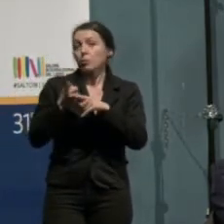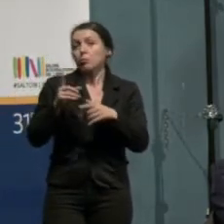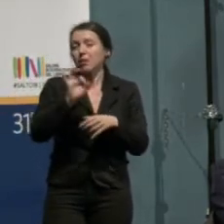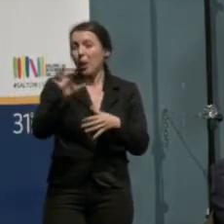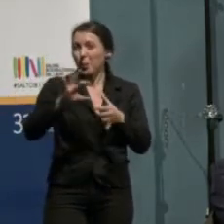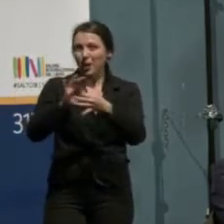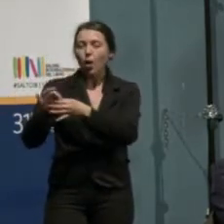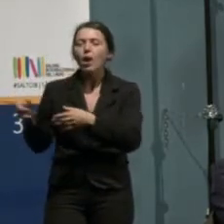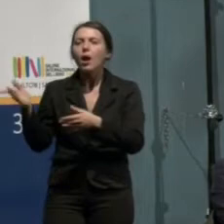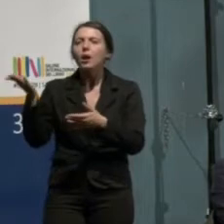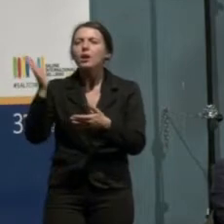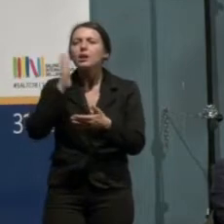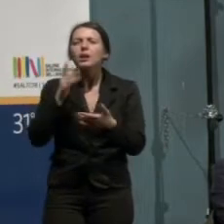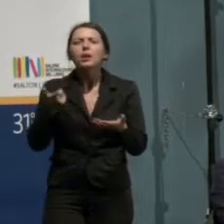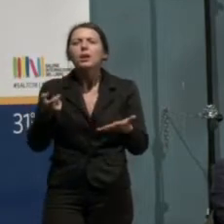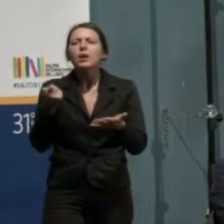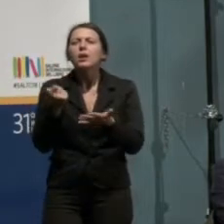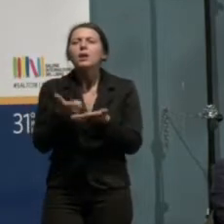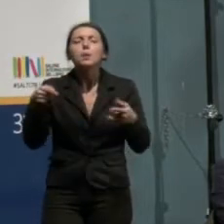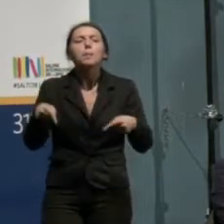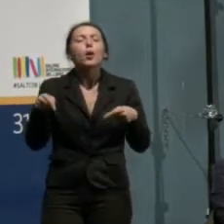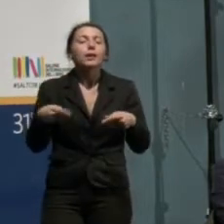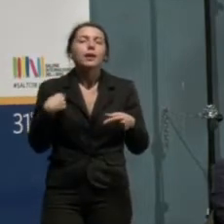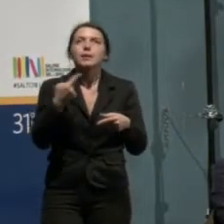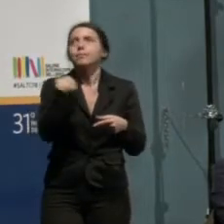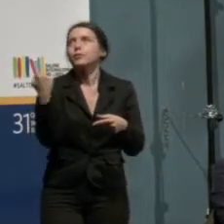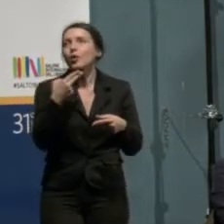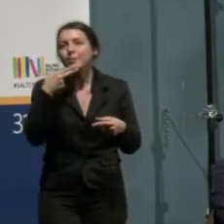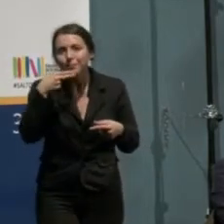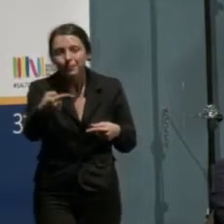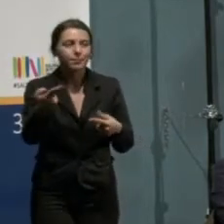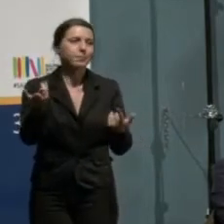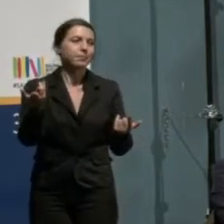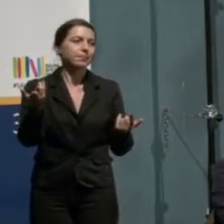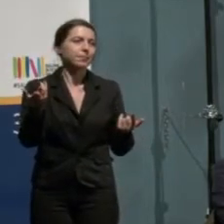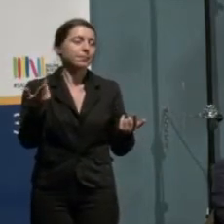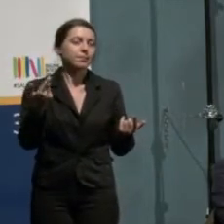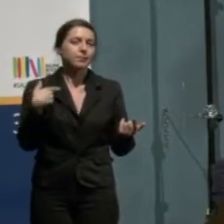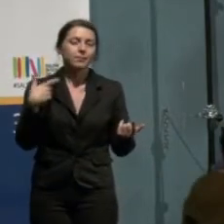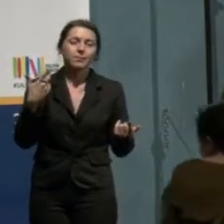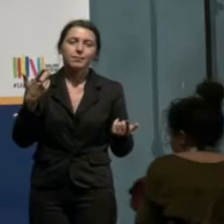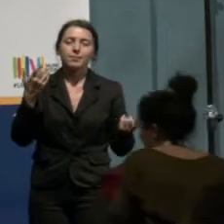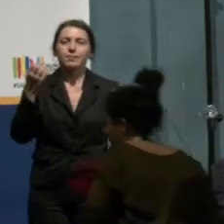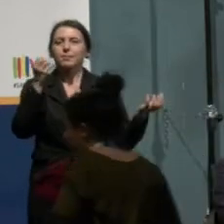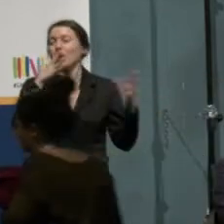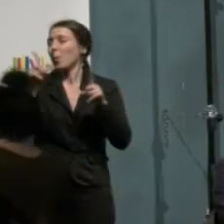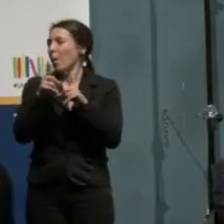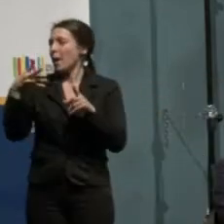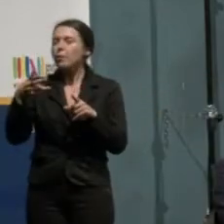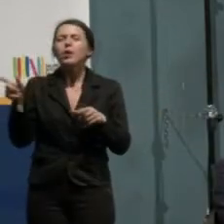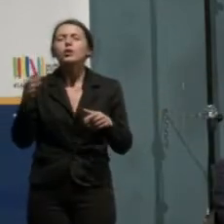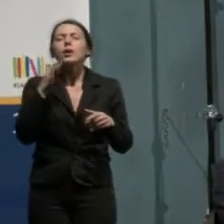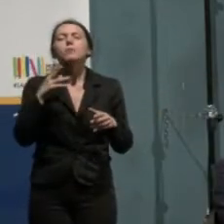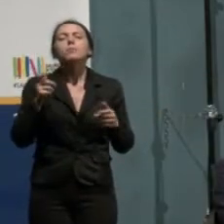l'importanza in questo caso di una cosa che noi chiamiamo anche in omaggio al modo in cui la chiama roberto merhi al giornalismo investigativo